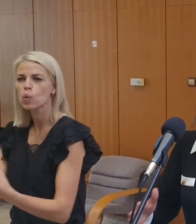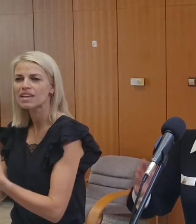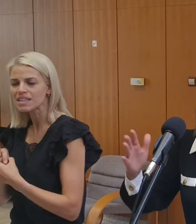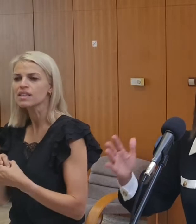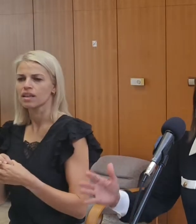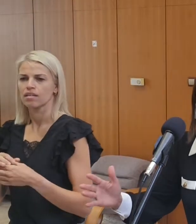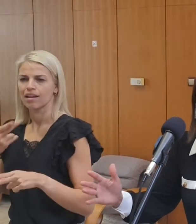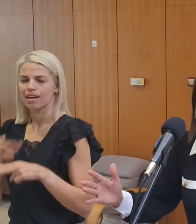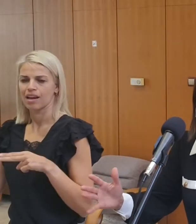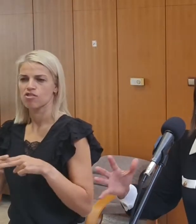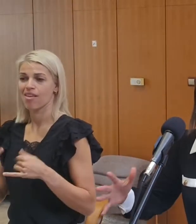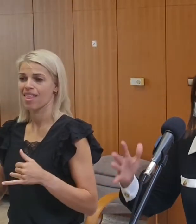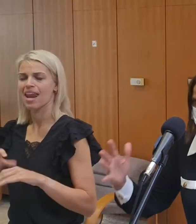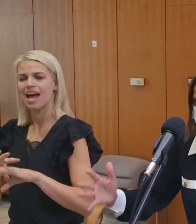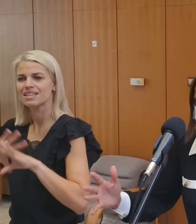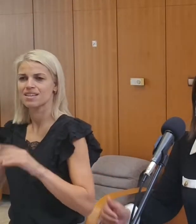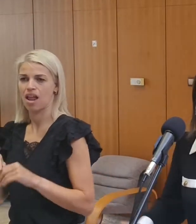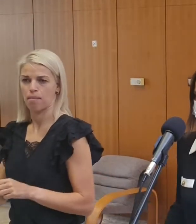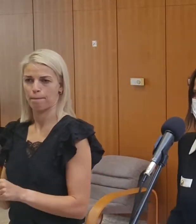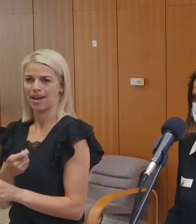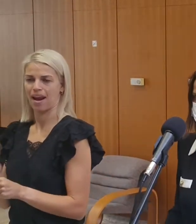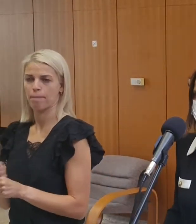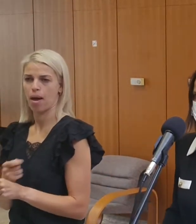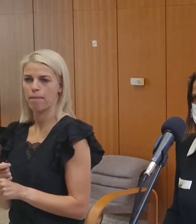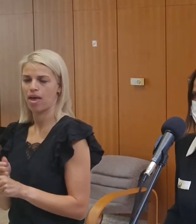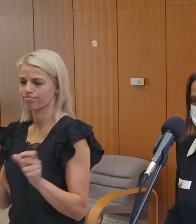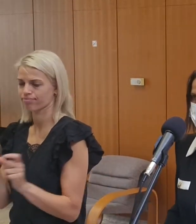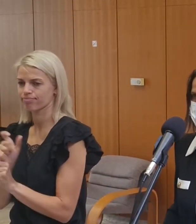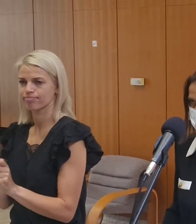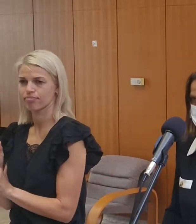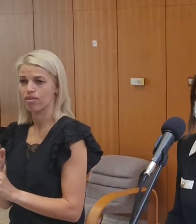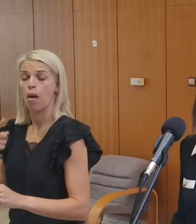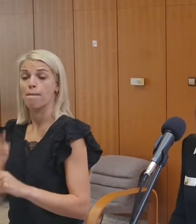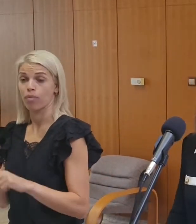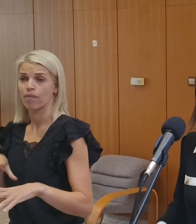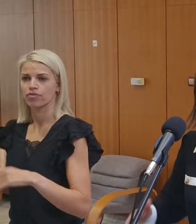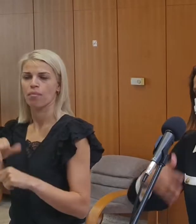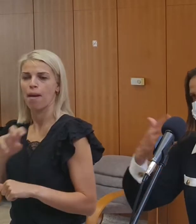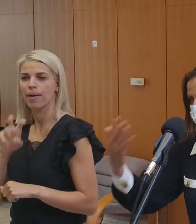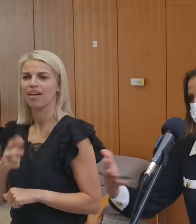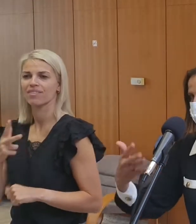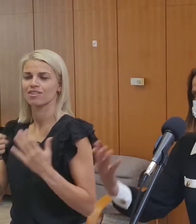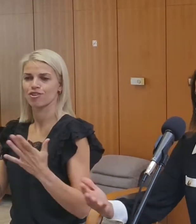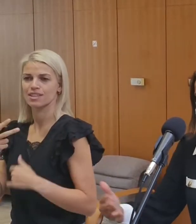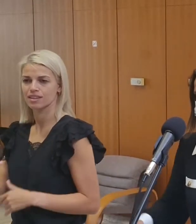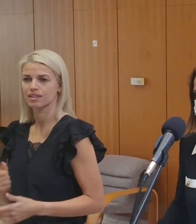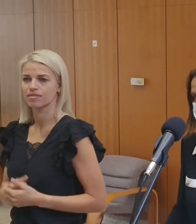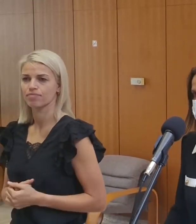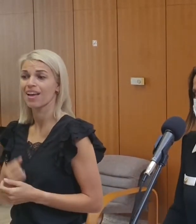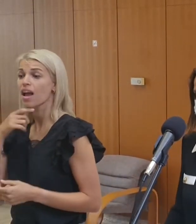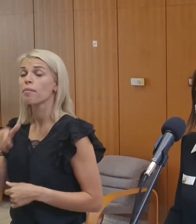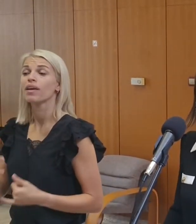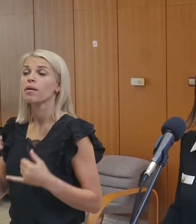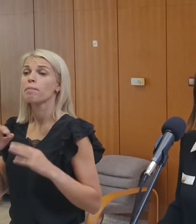teraz celý prerávame to konanie a v rámci neho je na stole aj paragraf 363. Takže bez toho, že by sa vôbec teraz udial